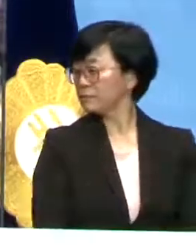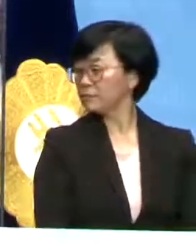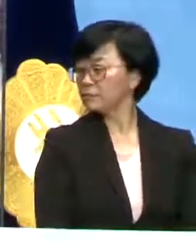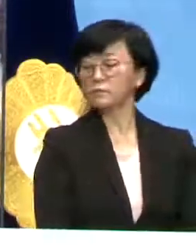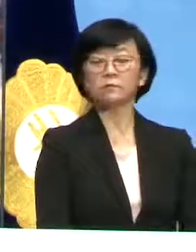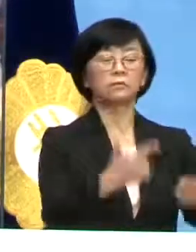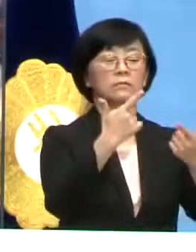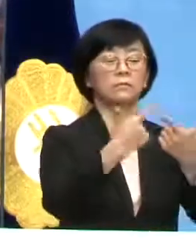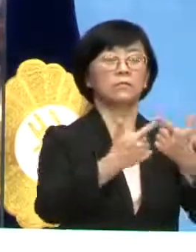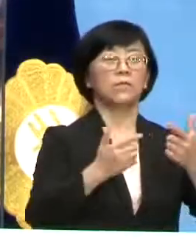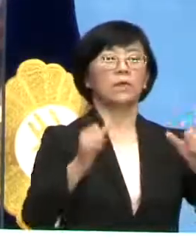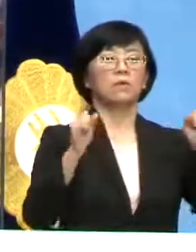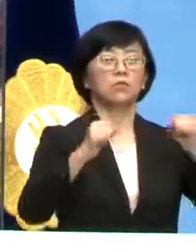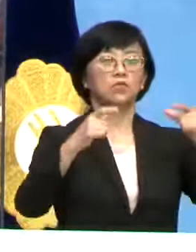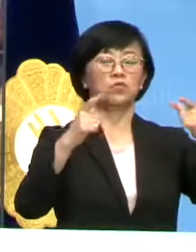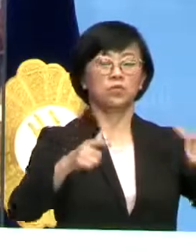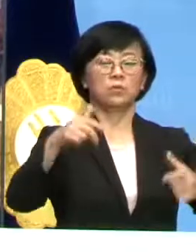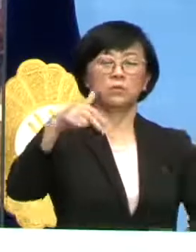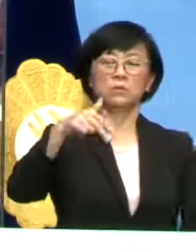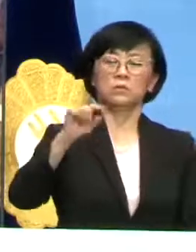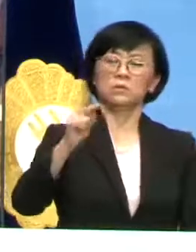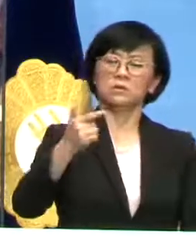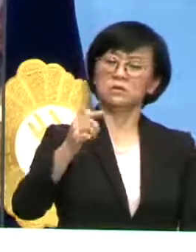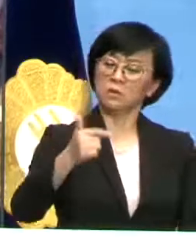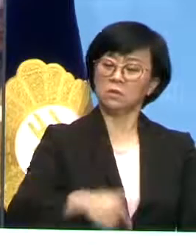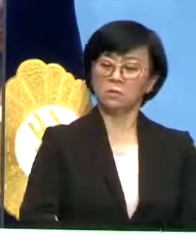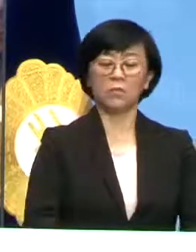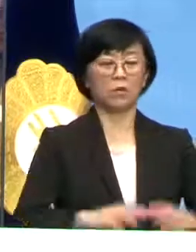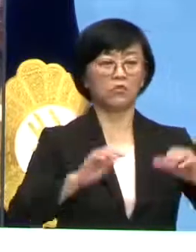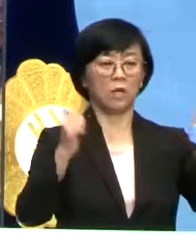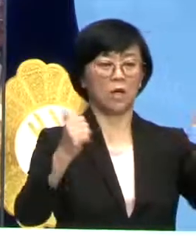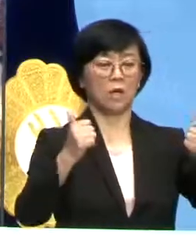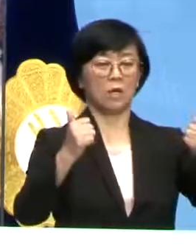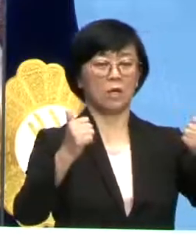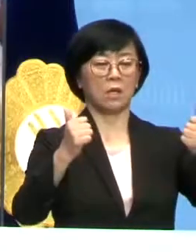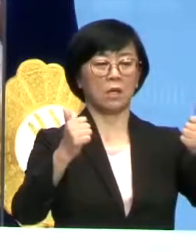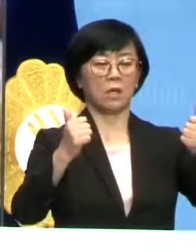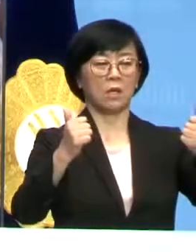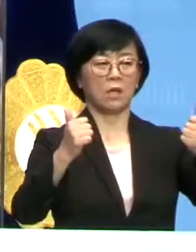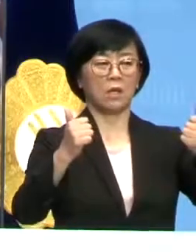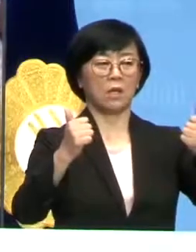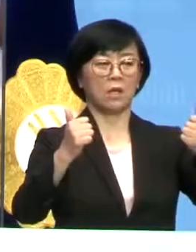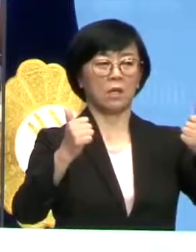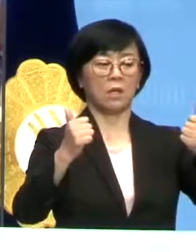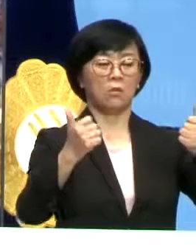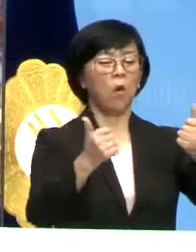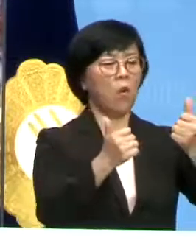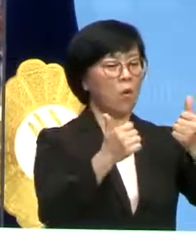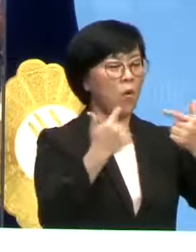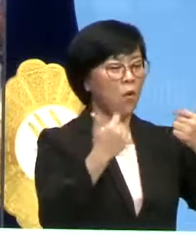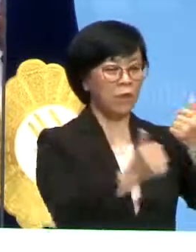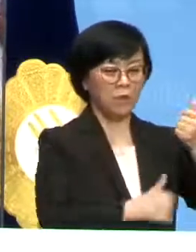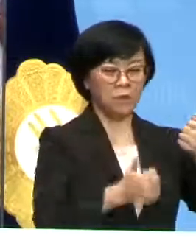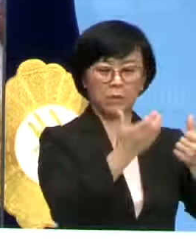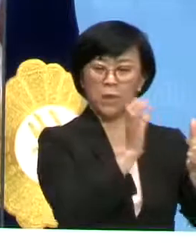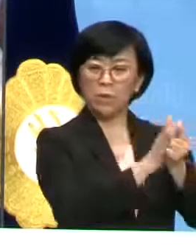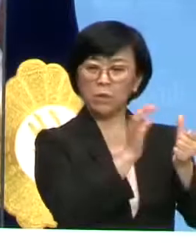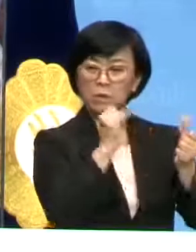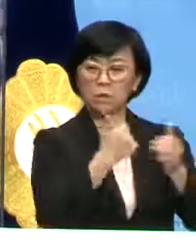부선 북구 출신 존재 소 의원입니다 국회 정무위원회 위원 이기도 합니다